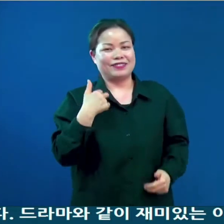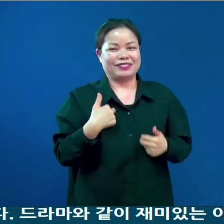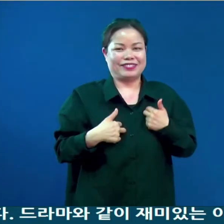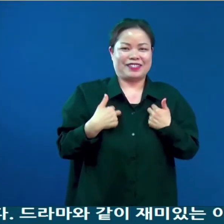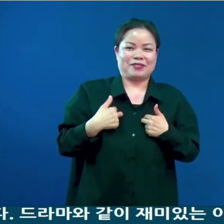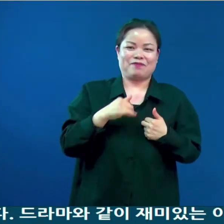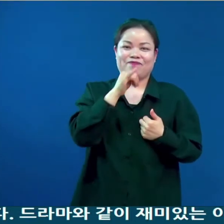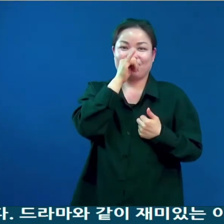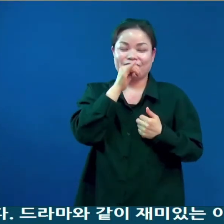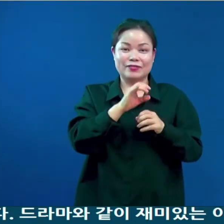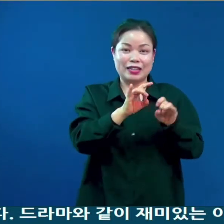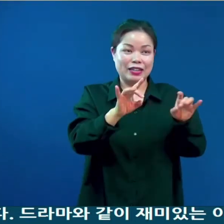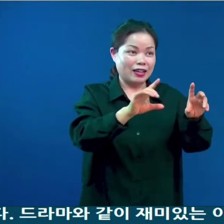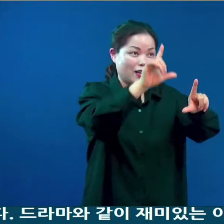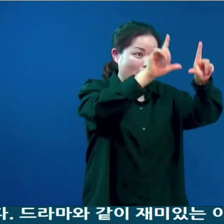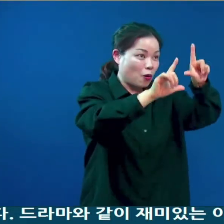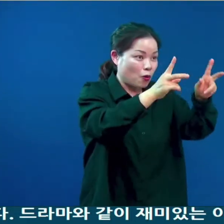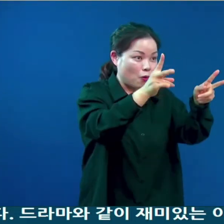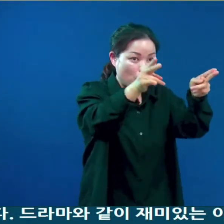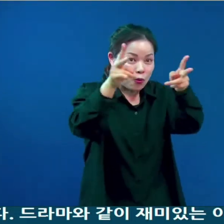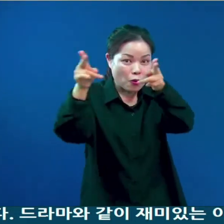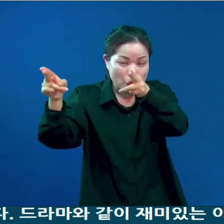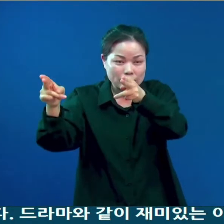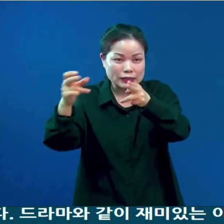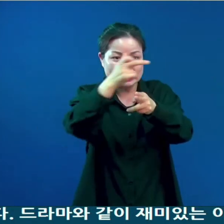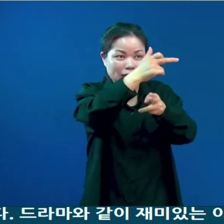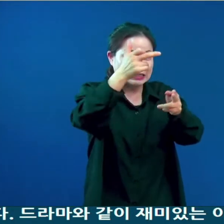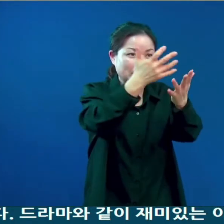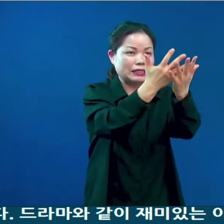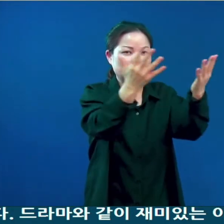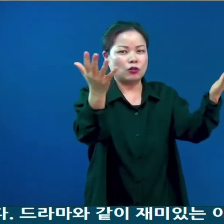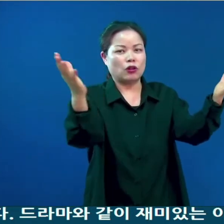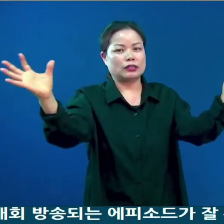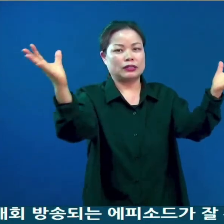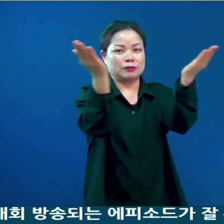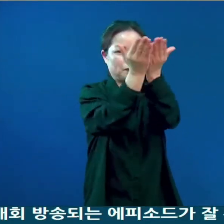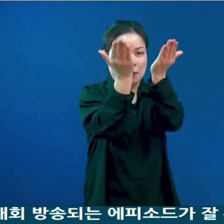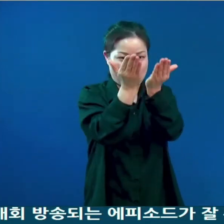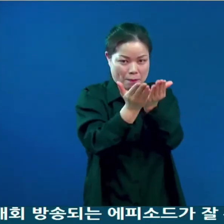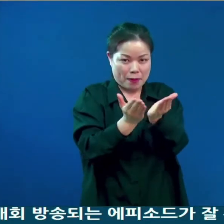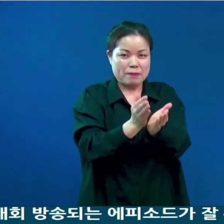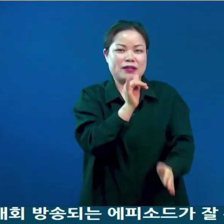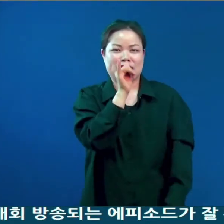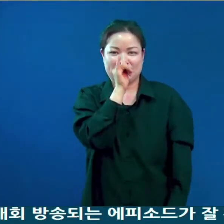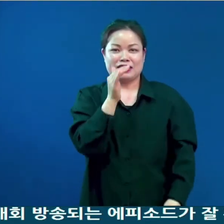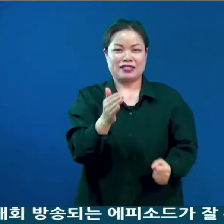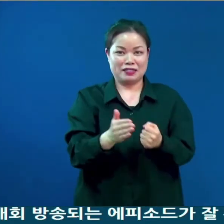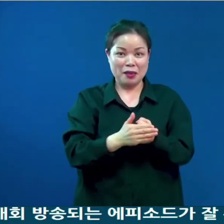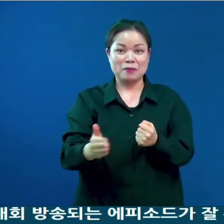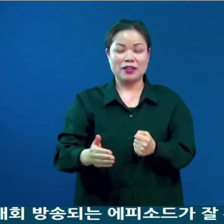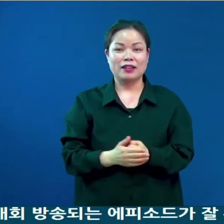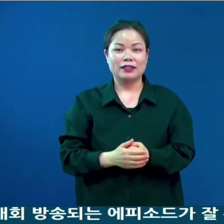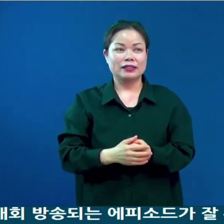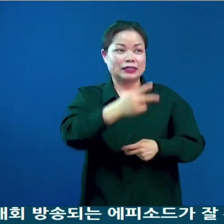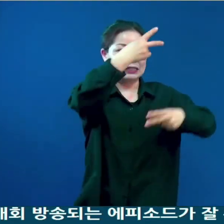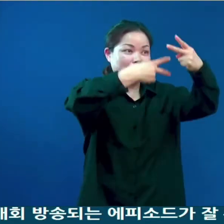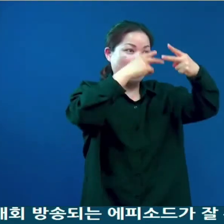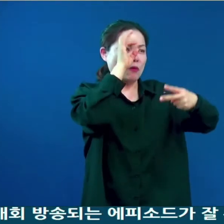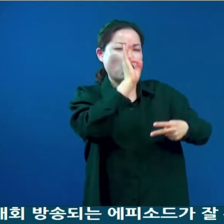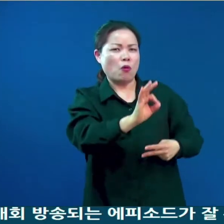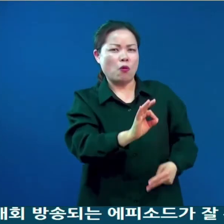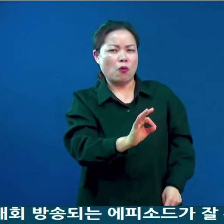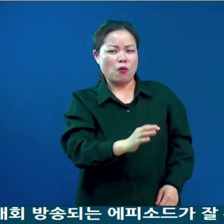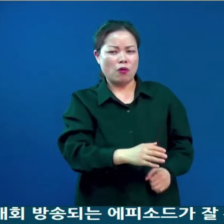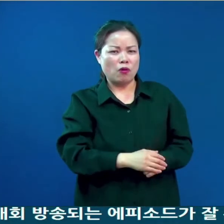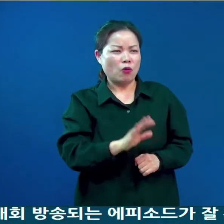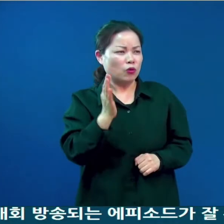재미가 있습니다. 각 장면이 전체의 큰 그림과 잘 어울리기 때문입니다. 그런데 그런 드라마를 보면서